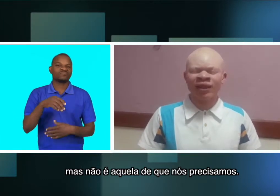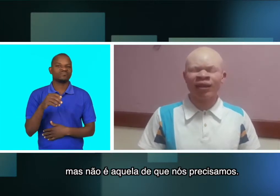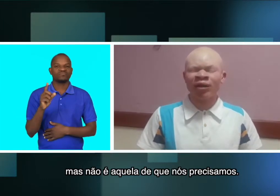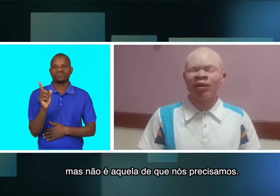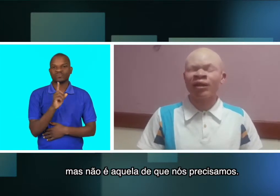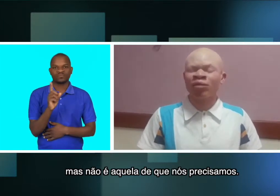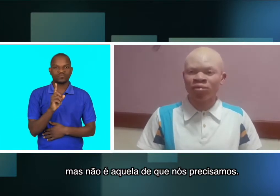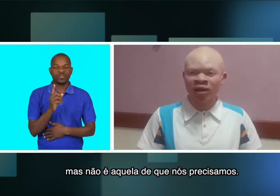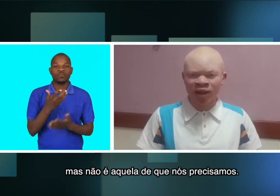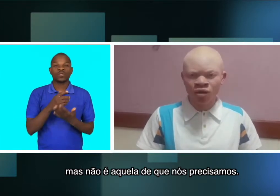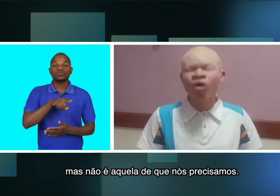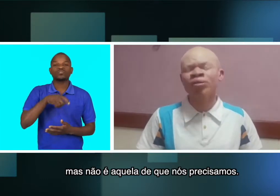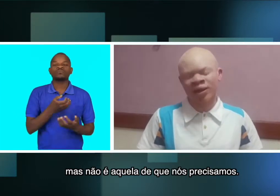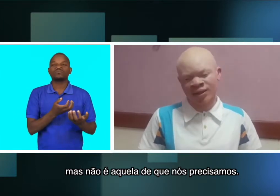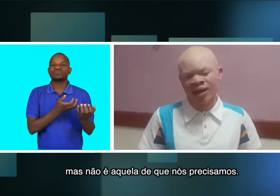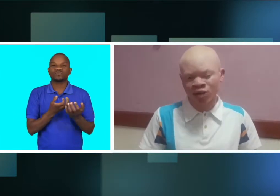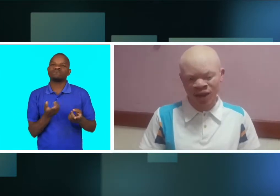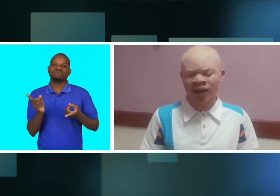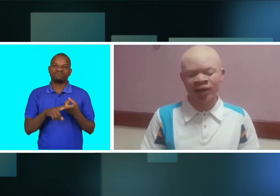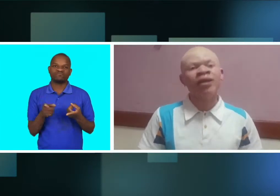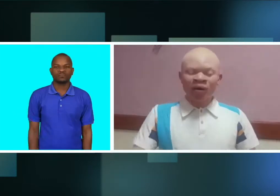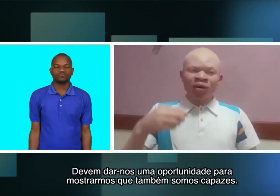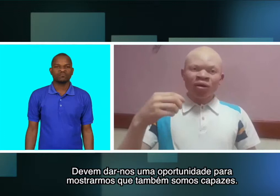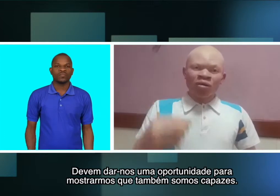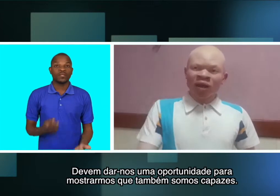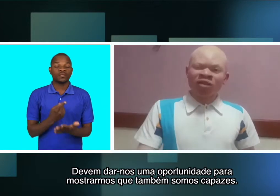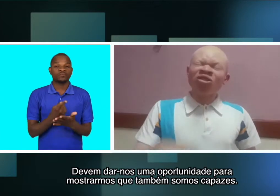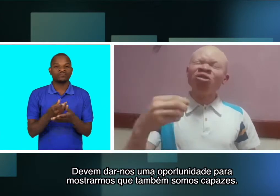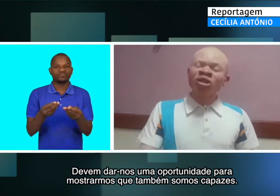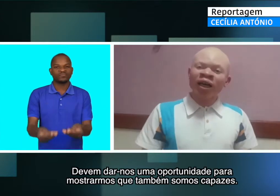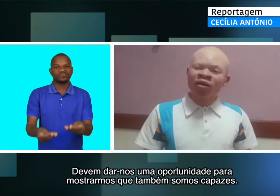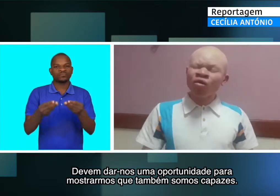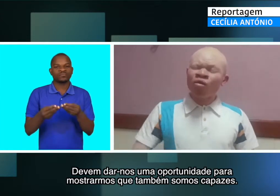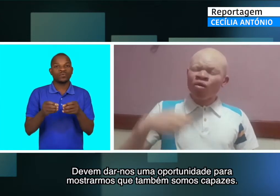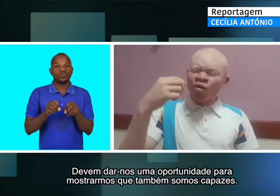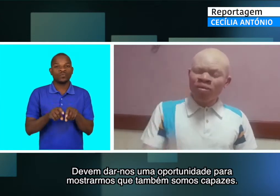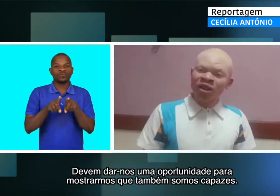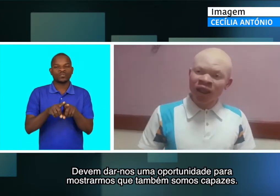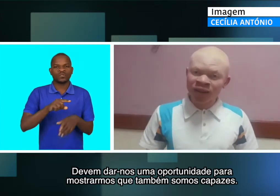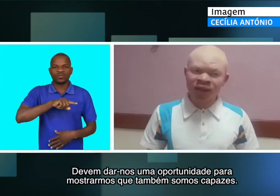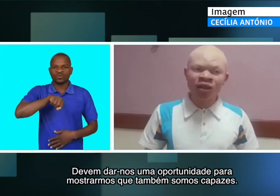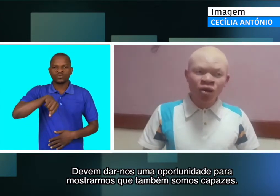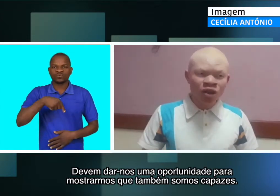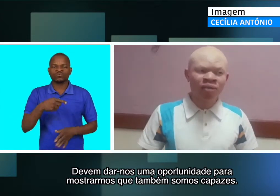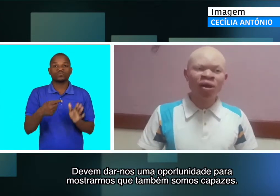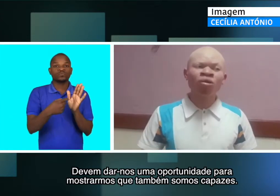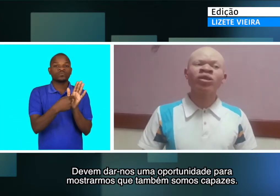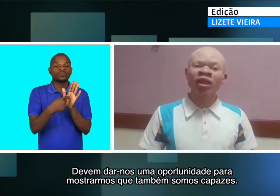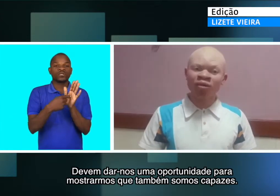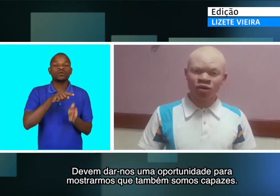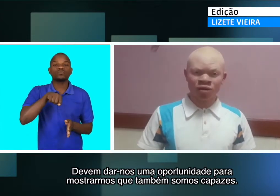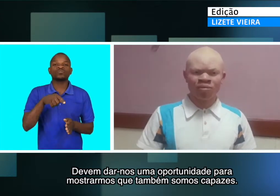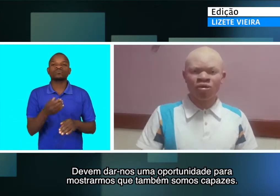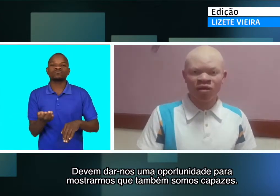que já mesmo ainda nós precisamos ter. Quer dizer, nos darem uma chance de nós também